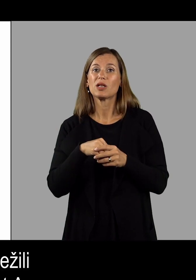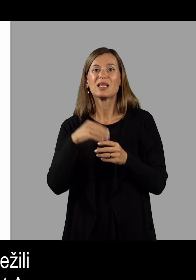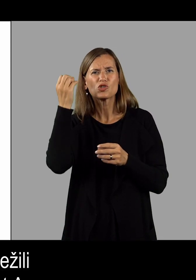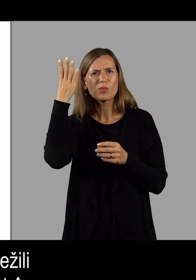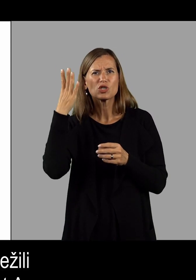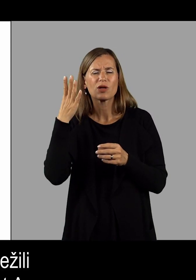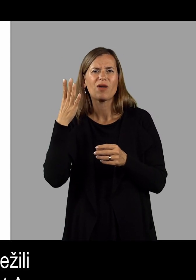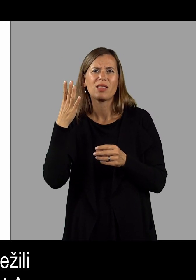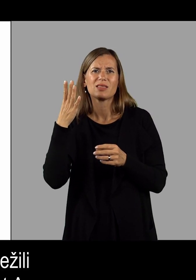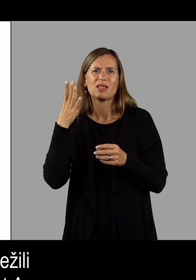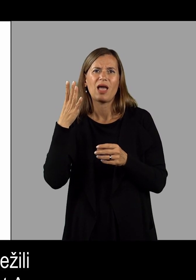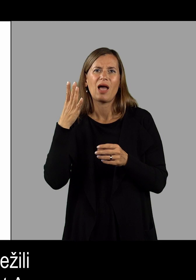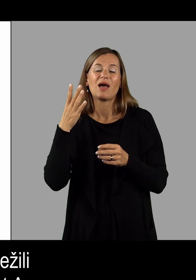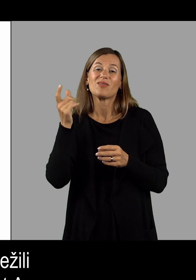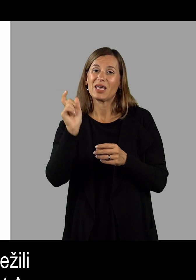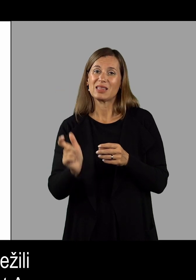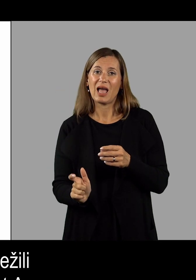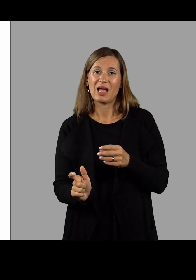Velotype tipkovnice